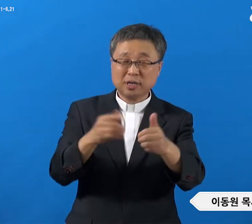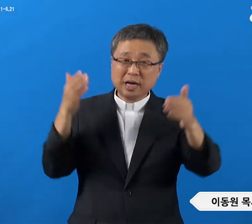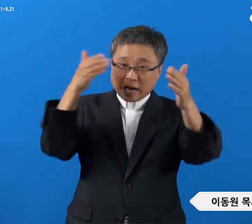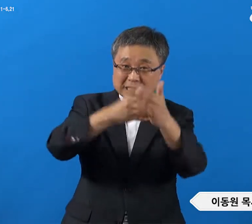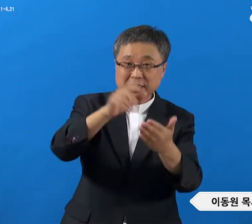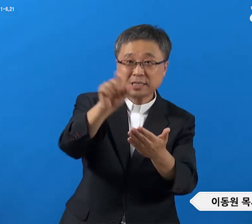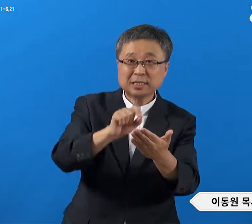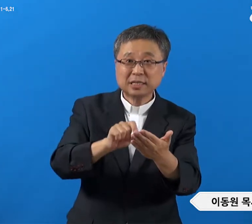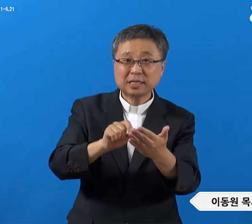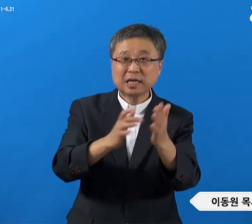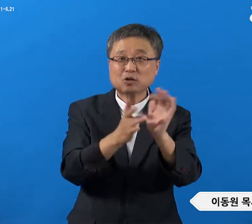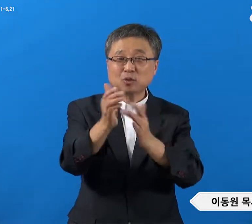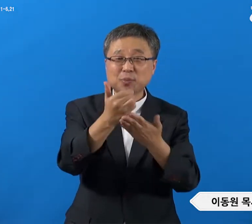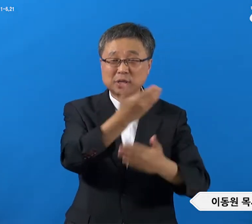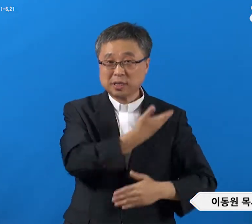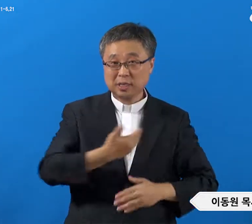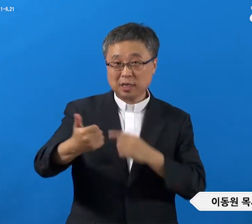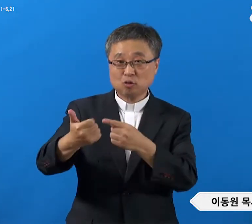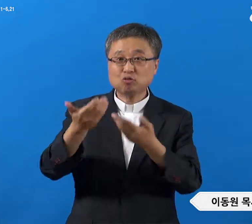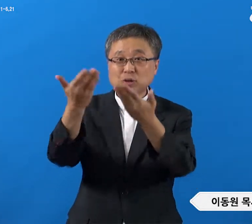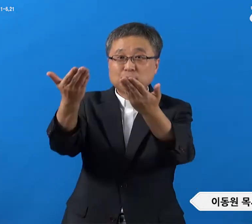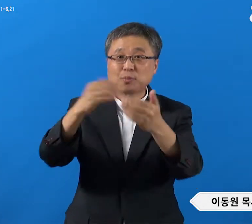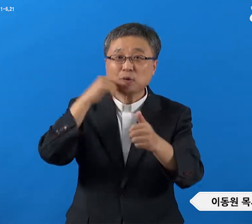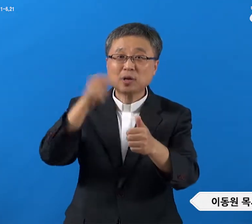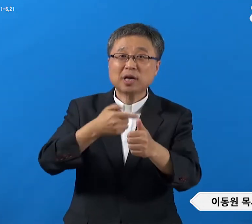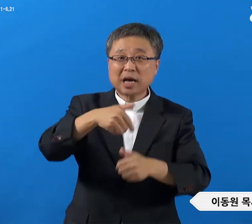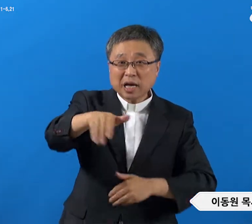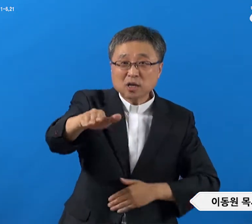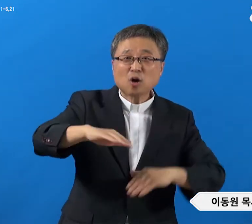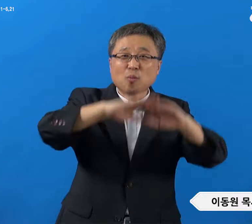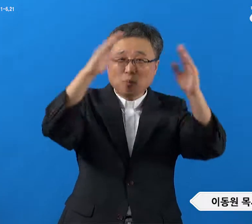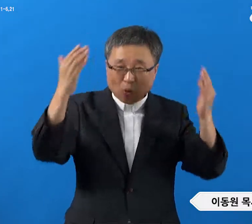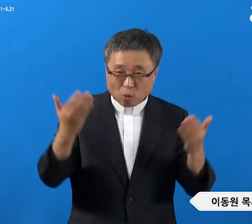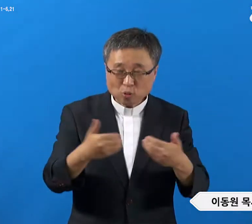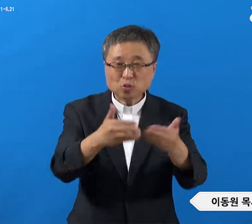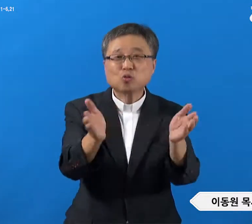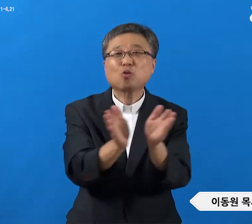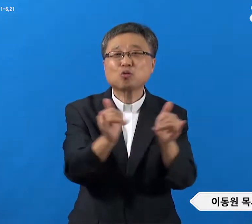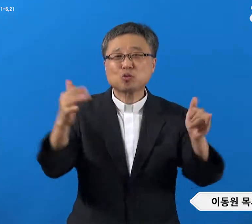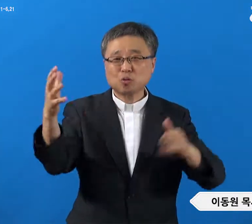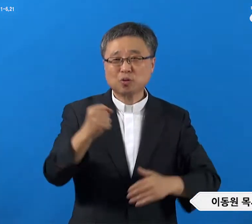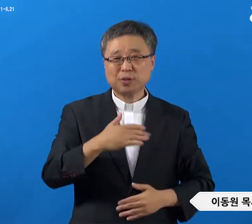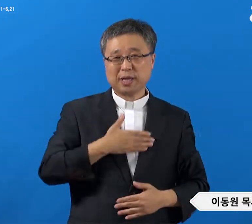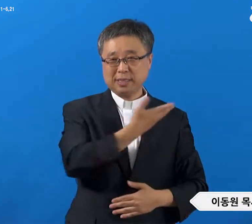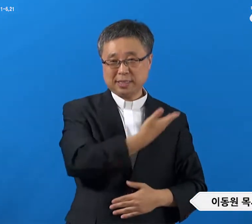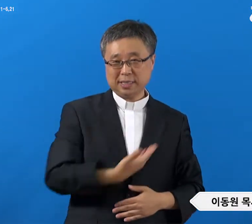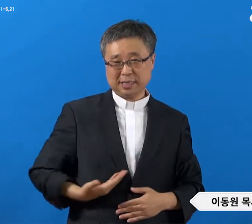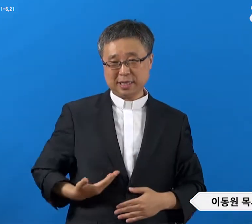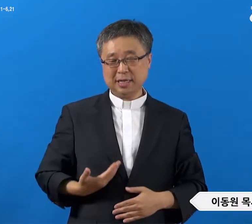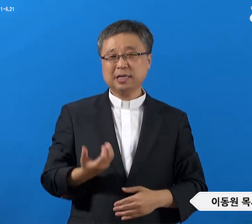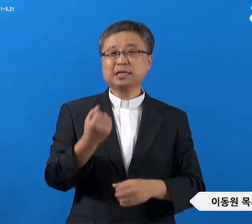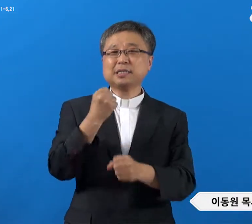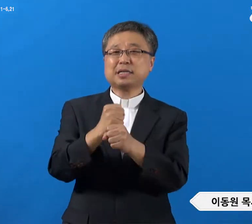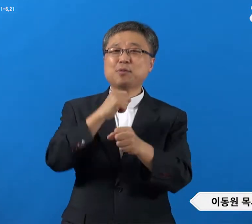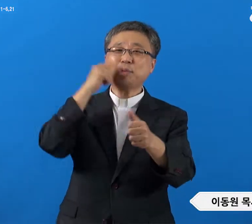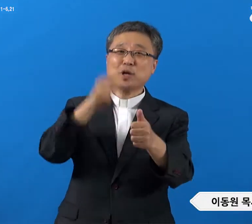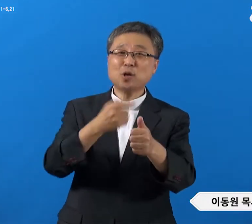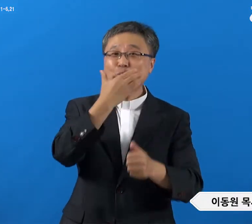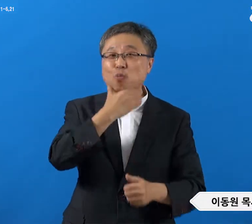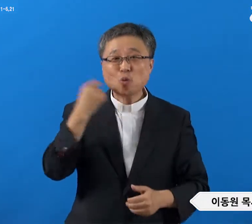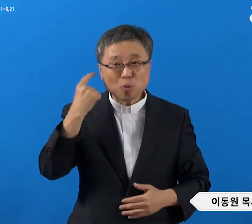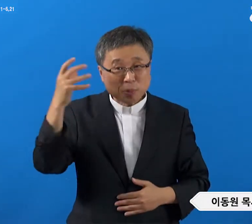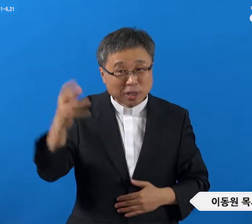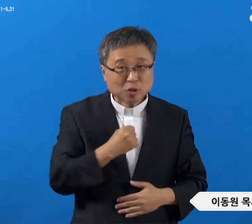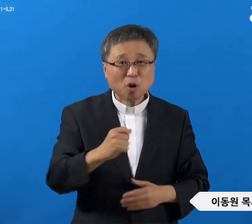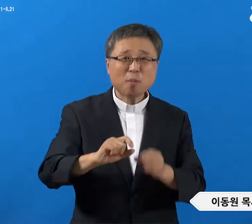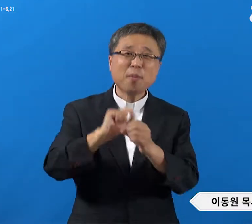제자들에게 주신 명령. 너희는 가서 뭐예요? 모든 족속으로 내 제자를 삼아. 네. 이 복음을 가지고 먼